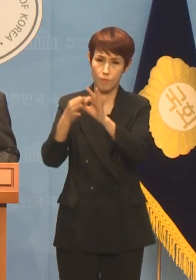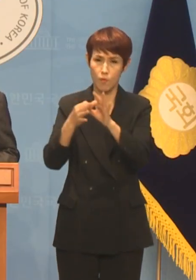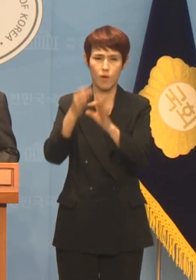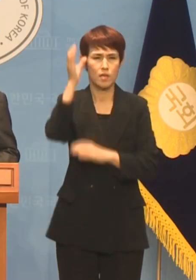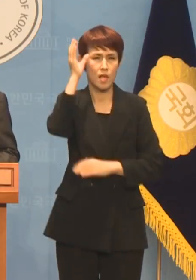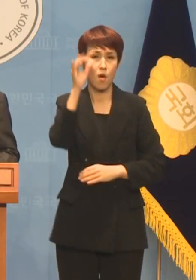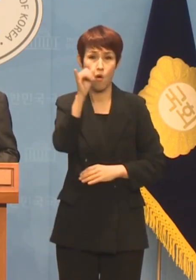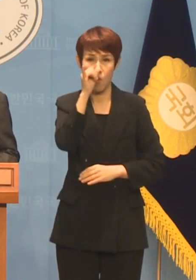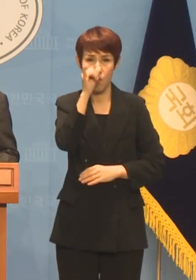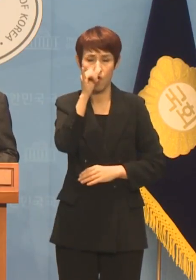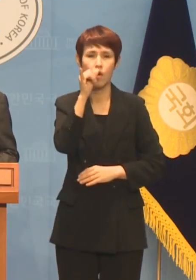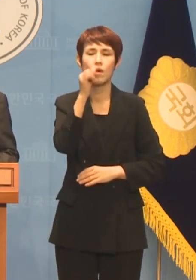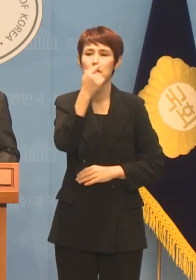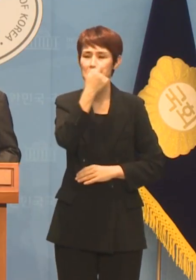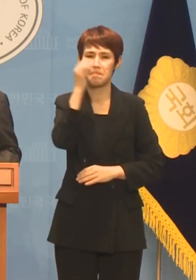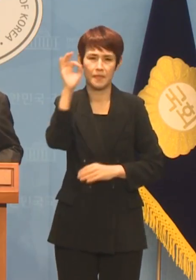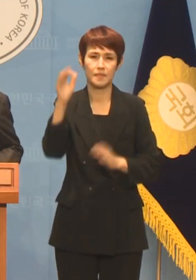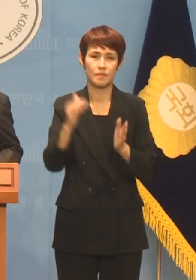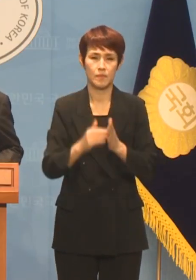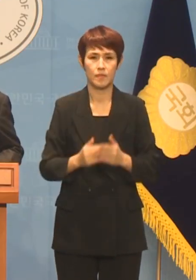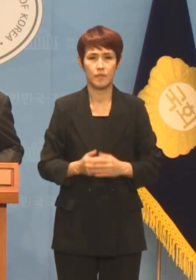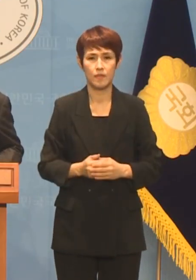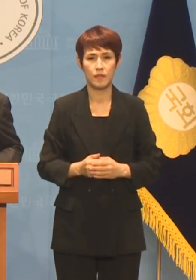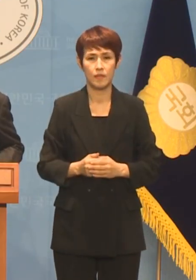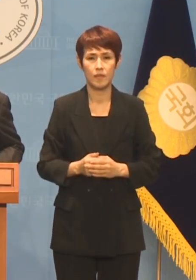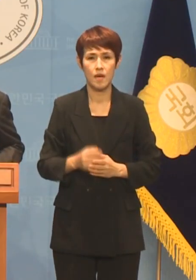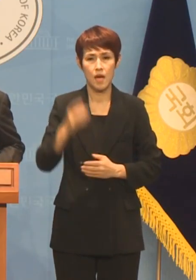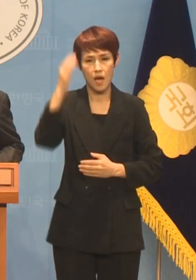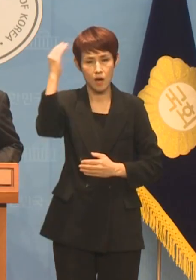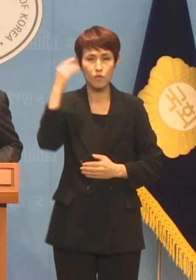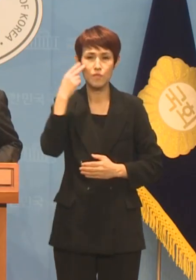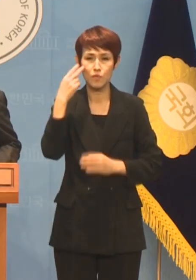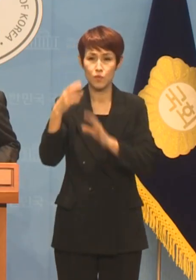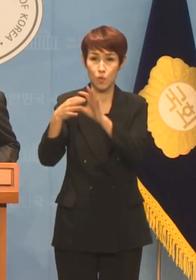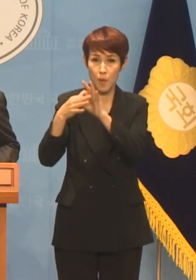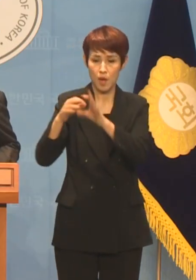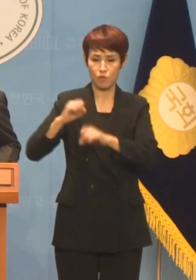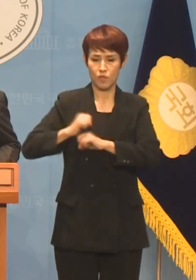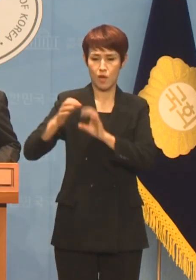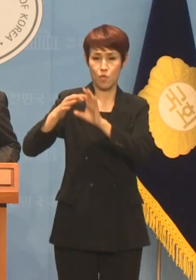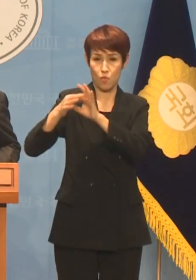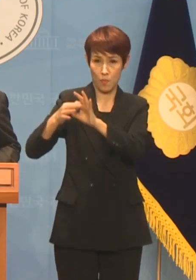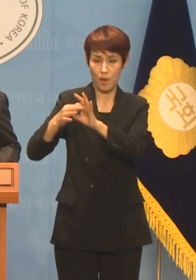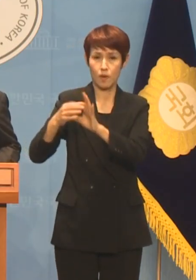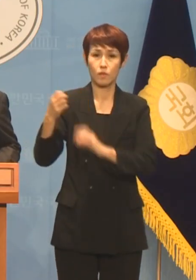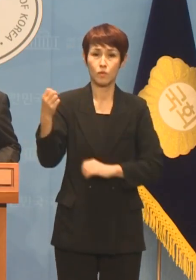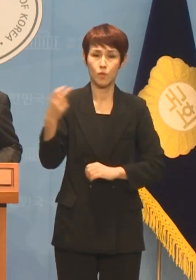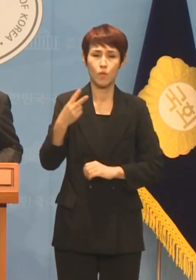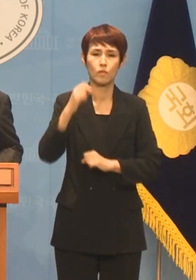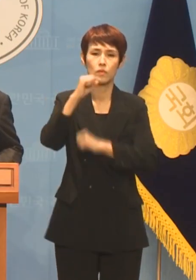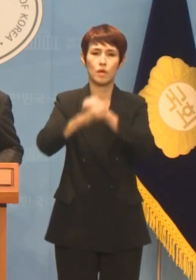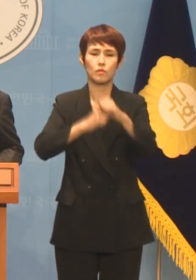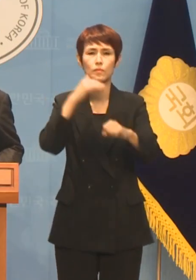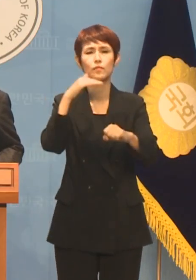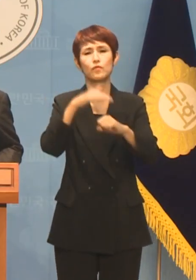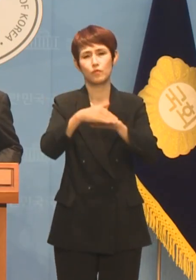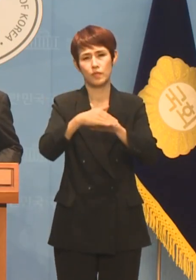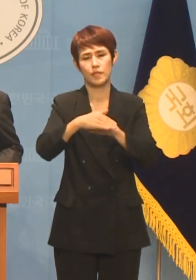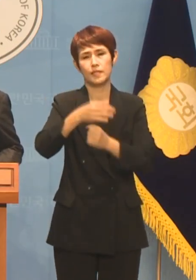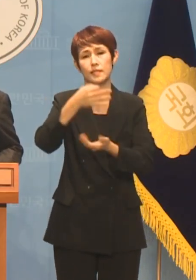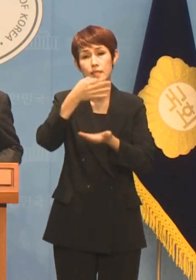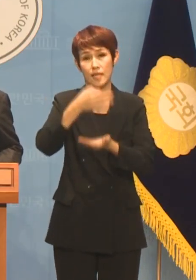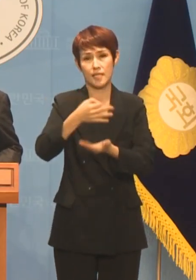있었음을 다시 한번 확인했습니다. 한미 동맹은 단순한 군사 동맹을 넘어서 자유와 민주주의라는